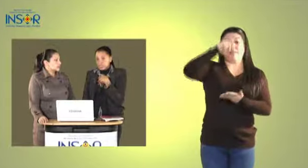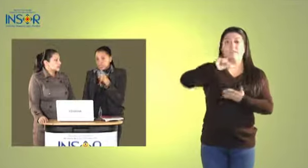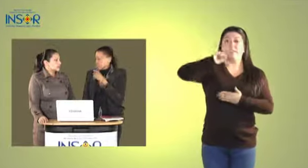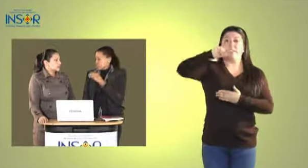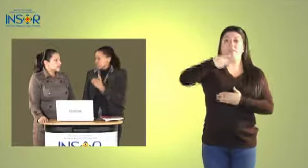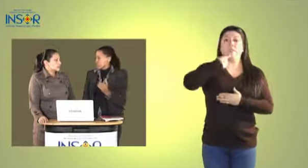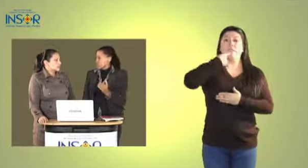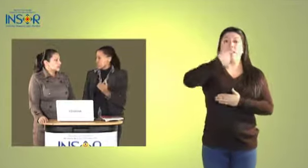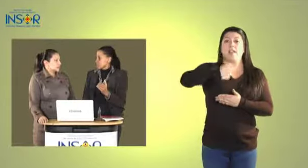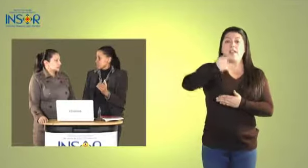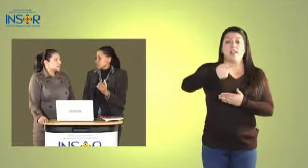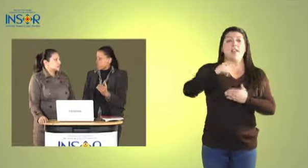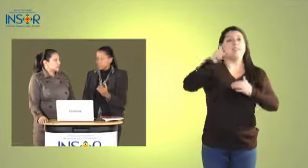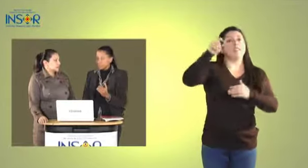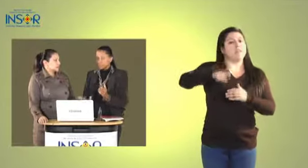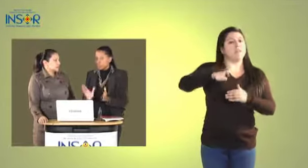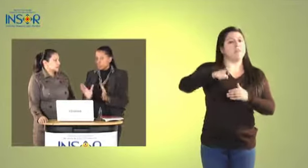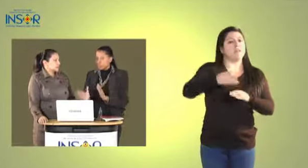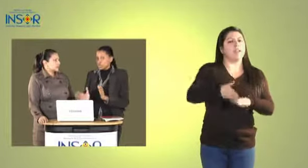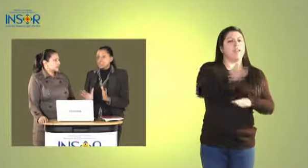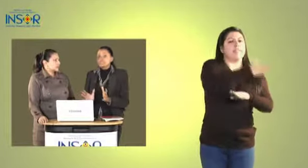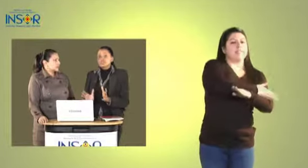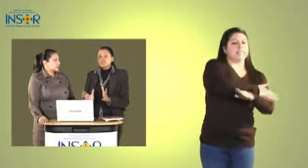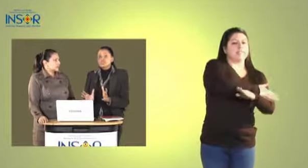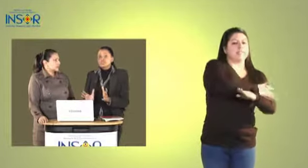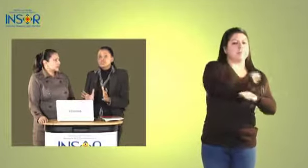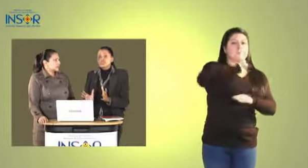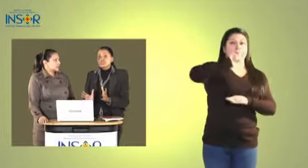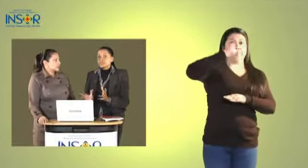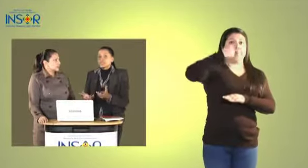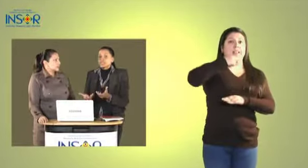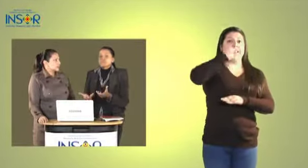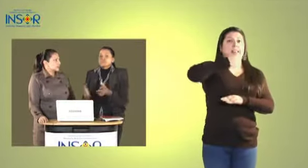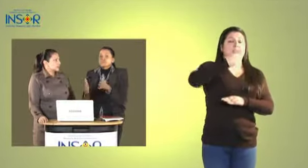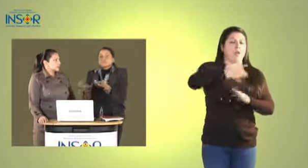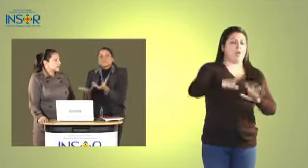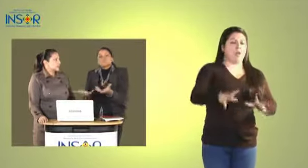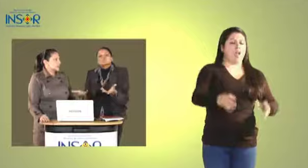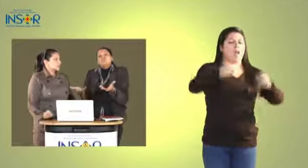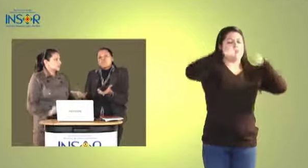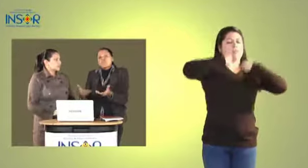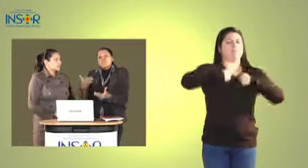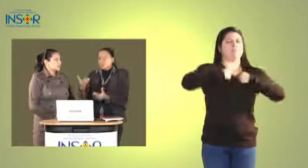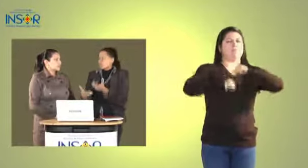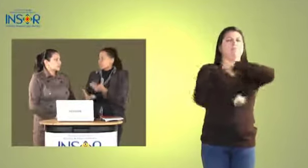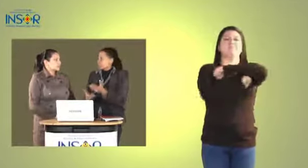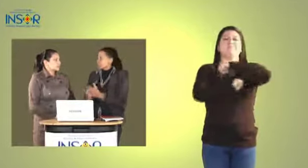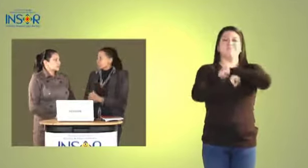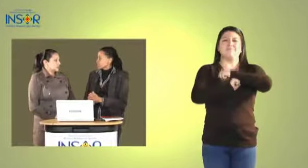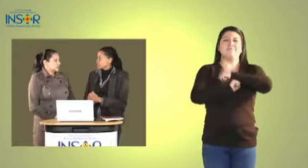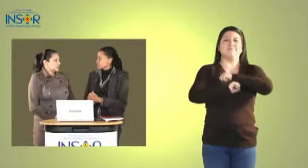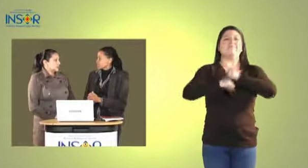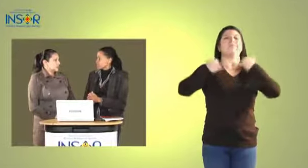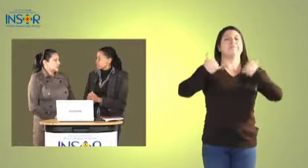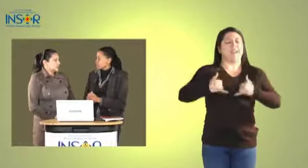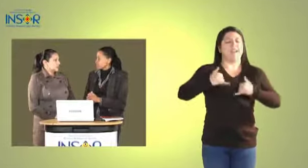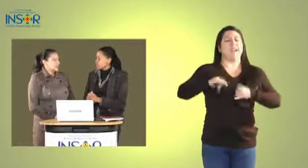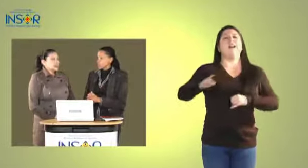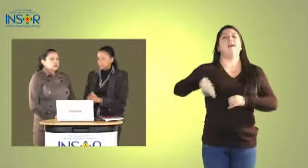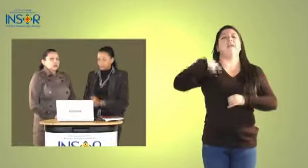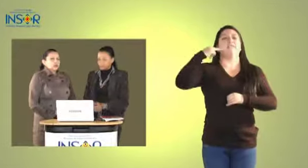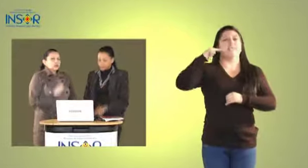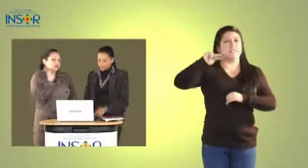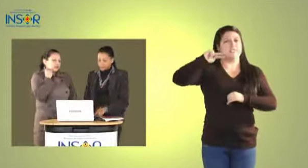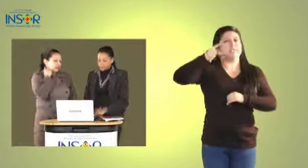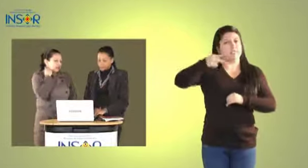y adquisición pues plena de una primera lengua. Entonces, como que no olvidar estos presupuestos también para que nosotros tengamos una idea de cómo abordar la enseñanza de la lengua